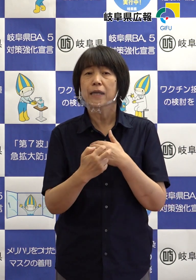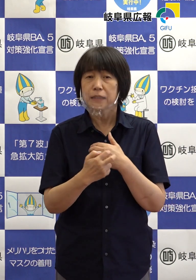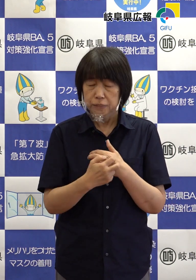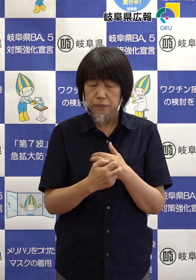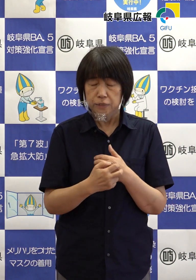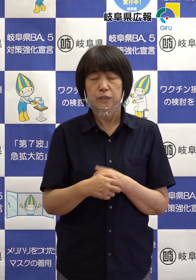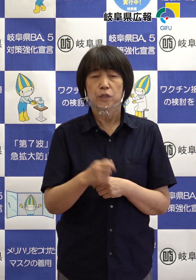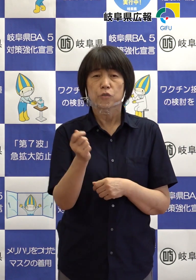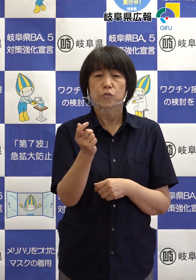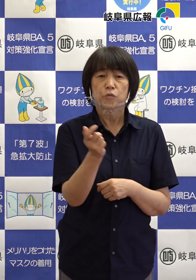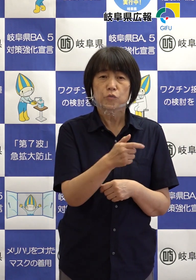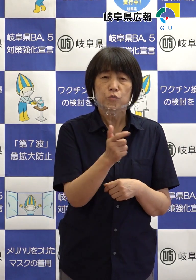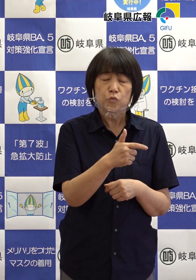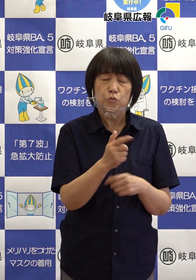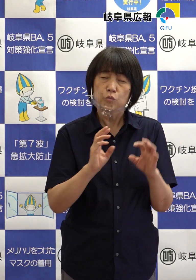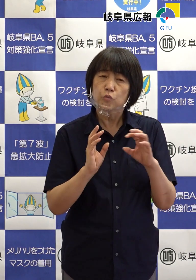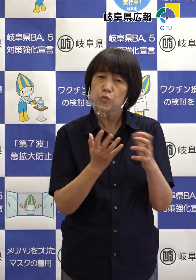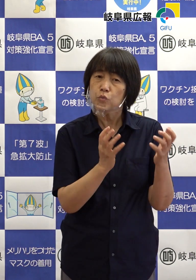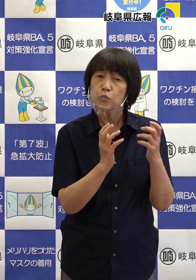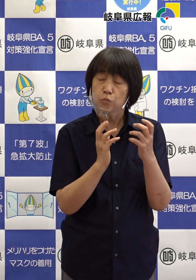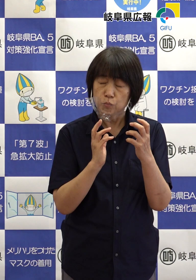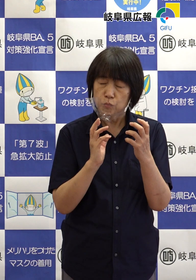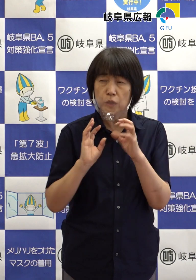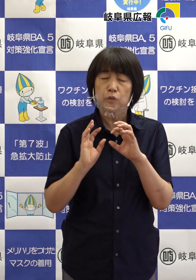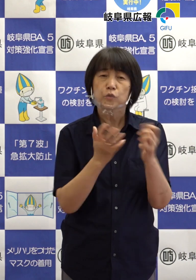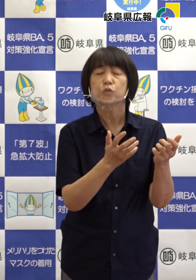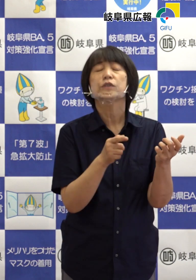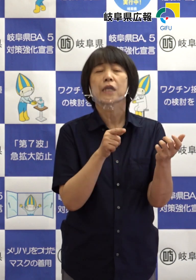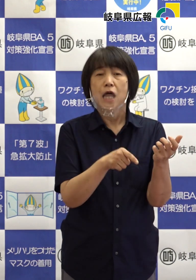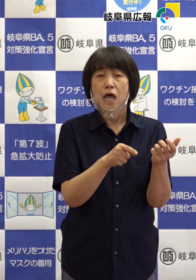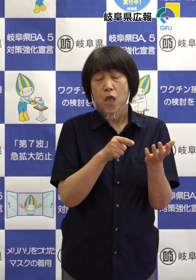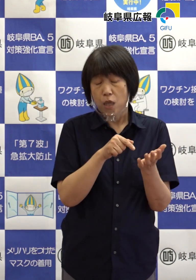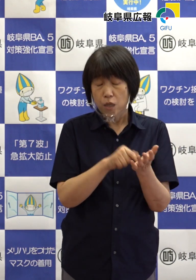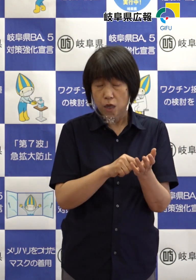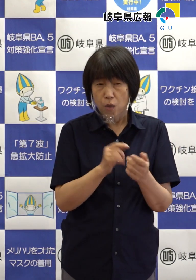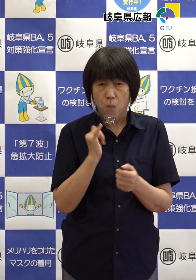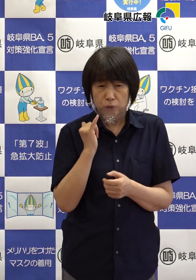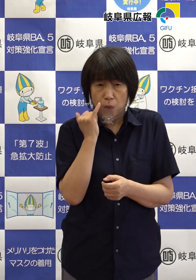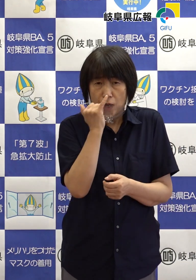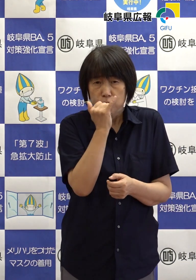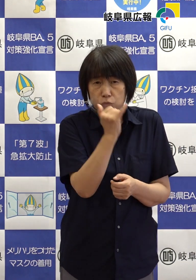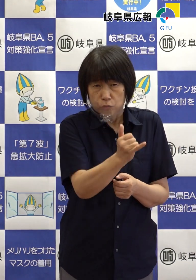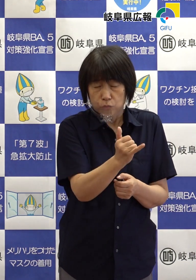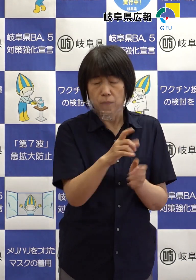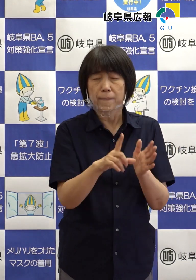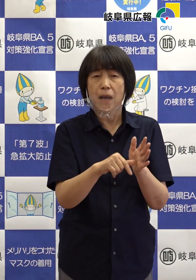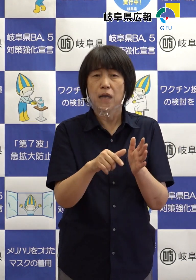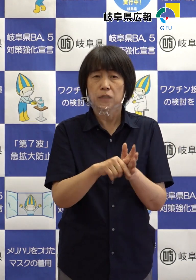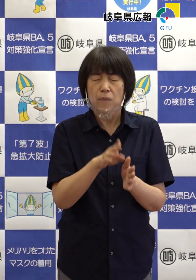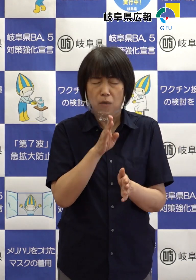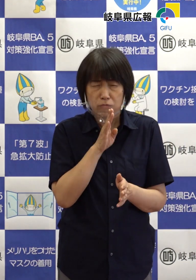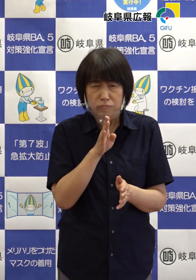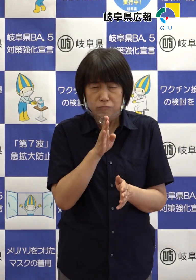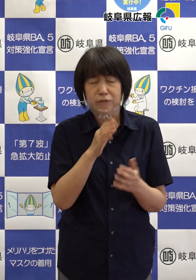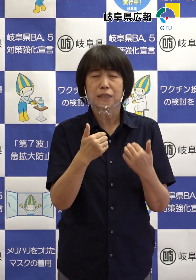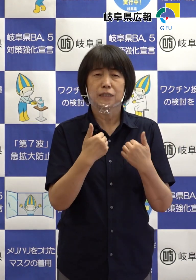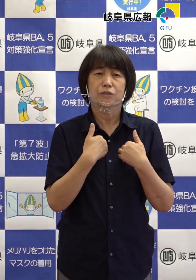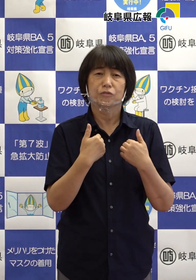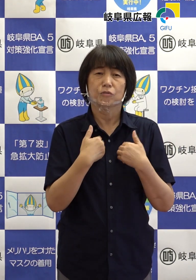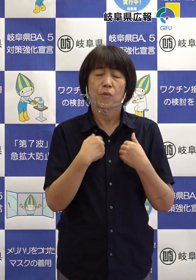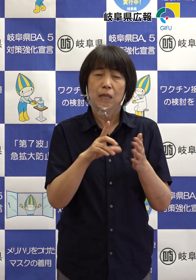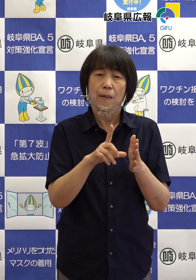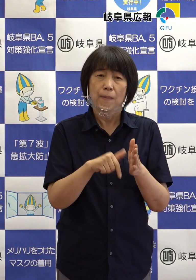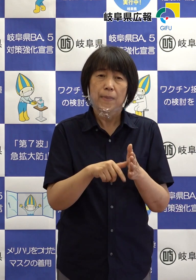て救急車の利用についてはですね本当に必要の場合にですねまず何がさておき